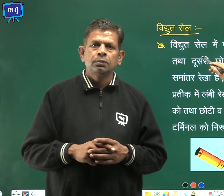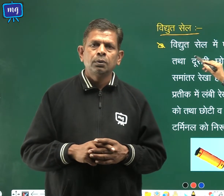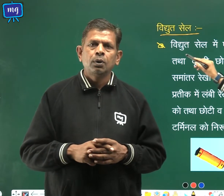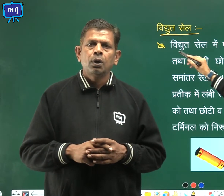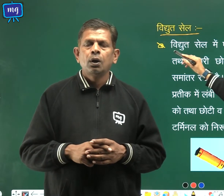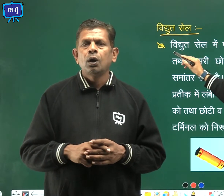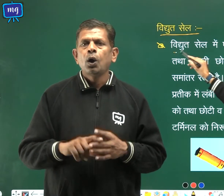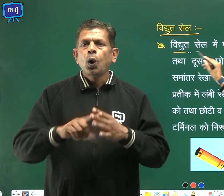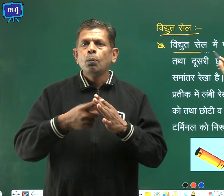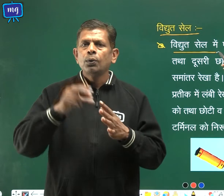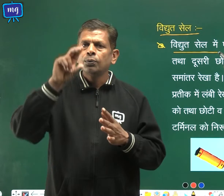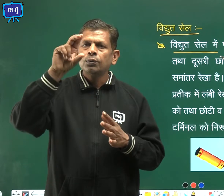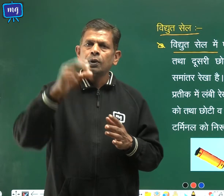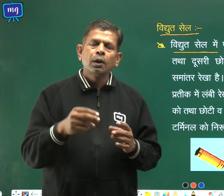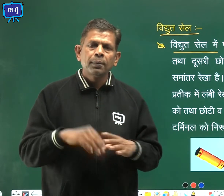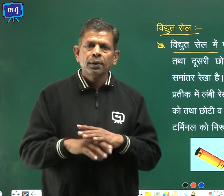विद्युत सेल में